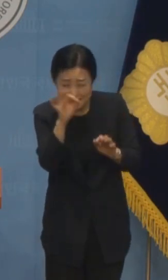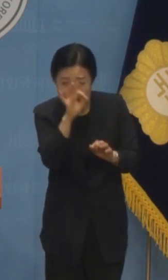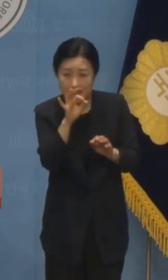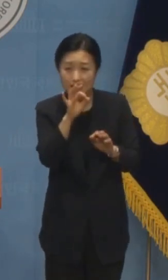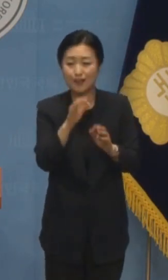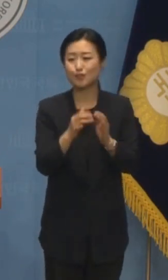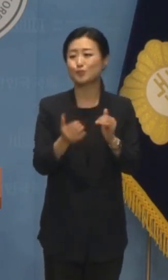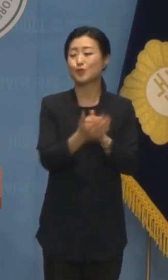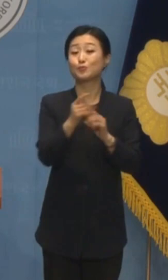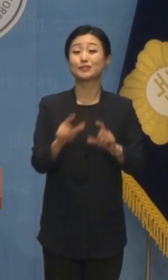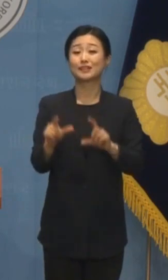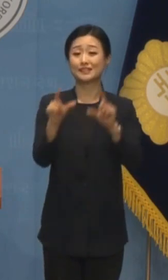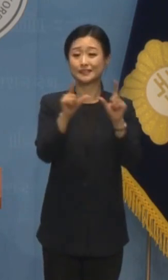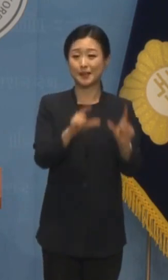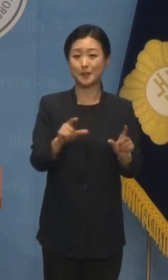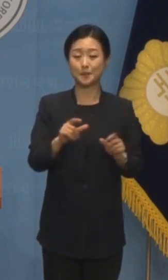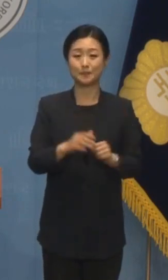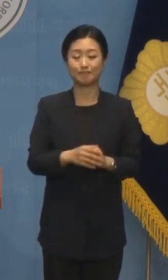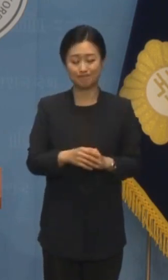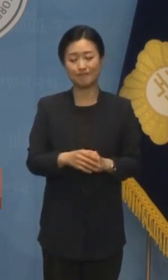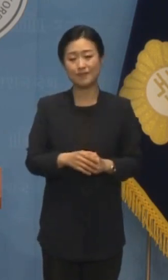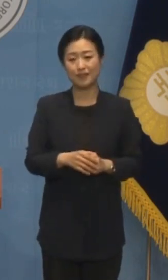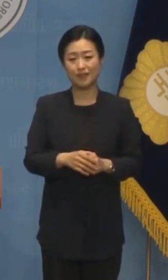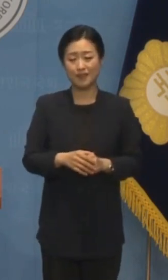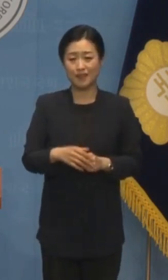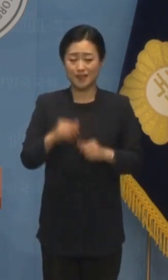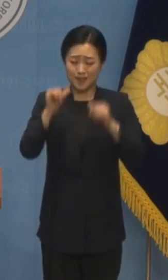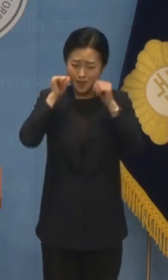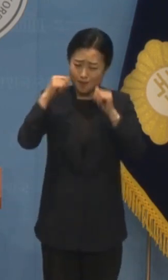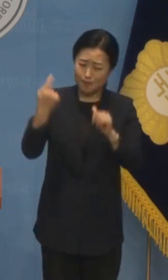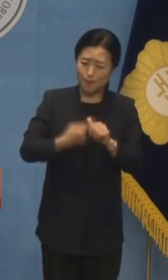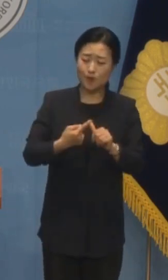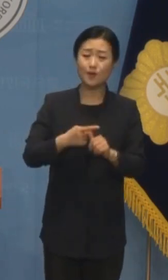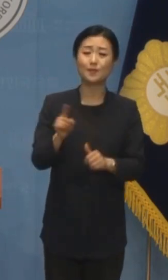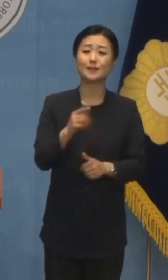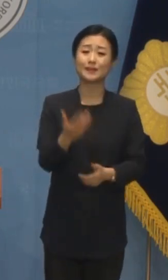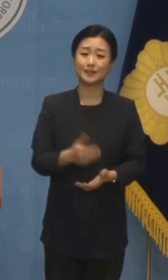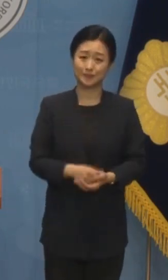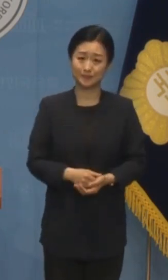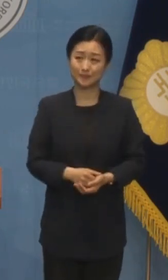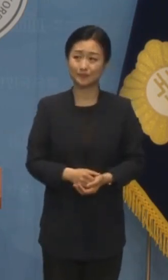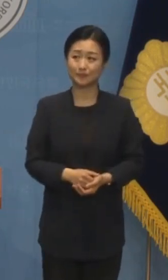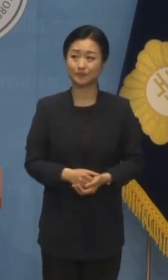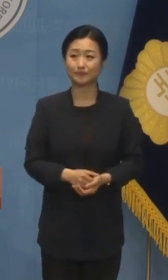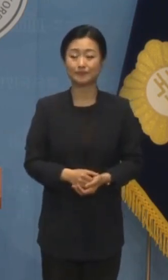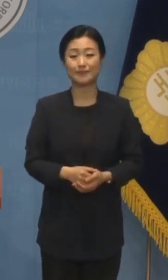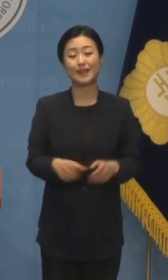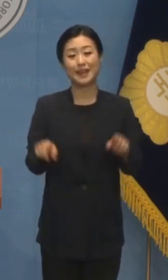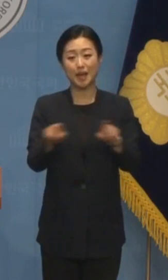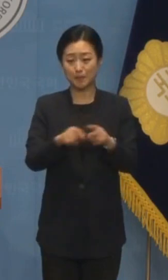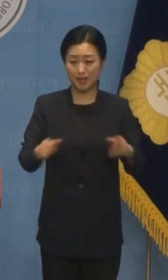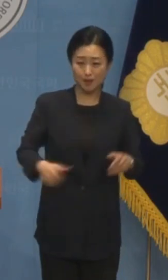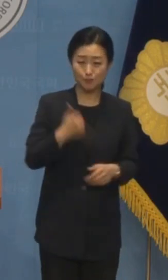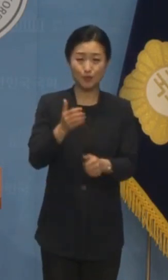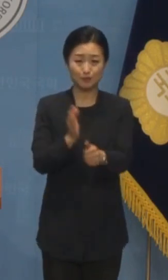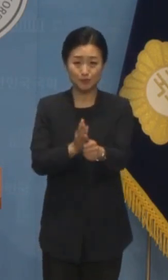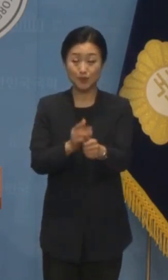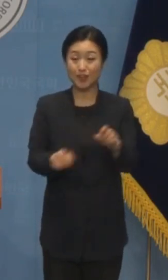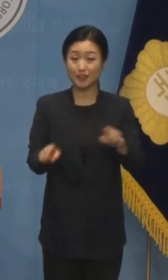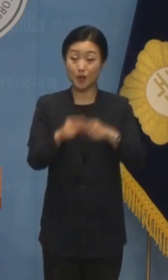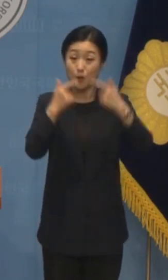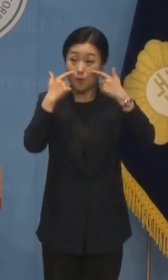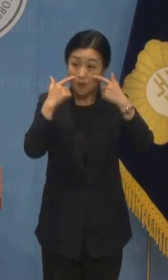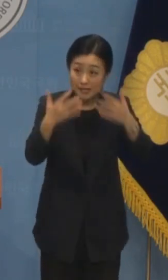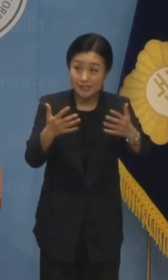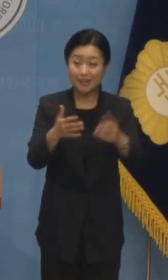우리 국민들의 삶을 어떻게 이렇게 모욕할 수 있단 말입니까? 그러니 함께 분노합시다. 그리고 더